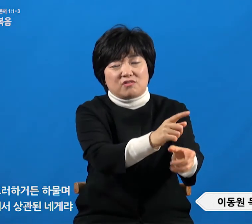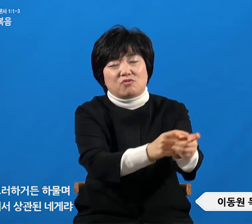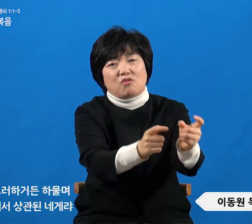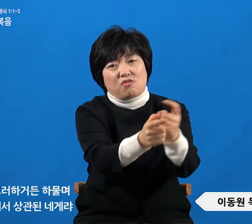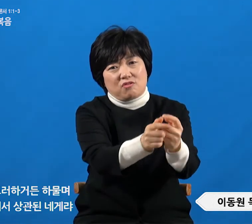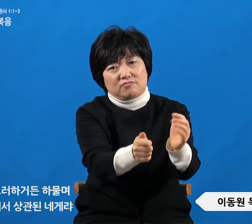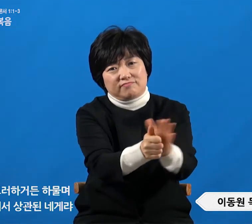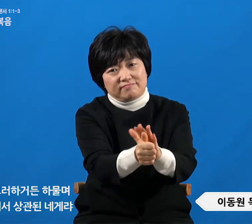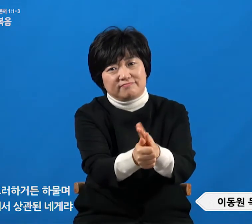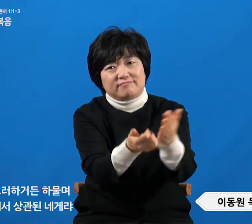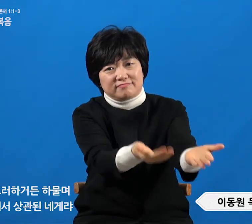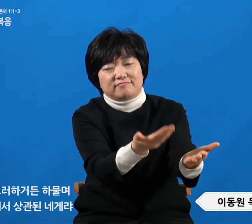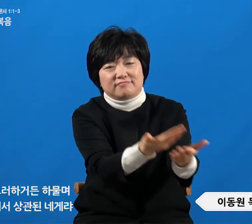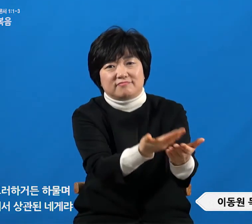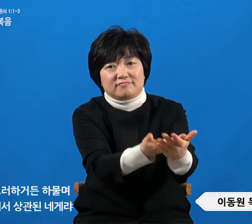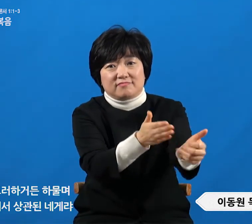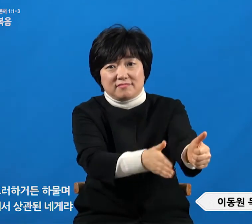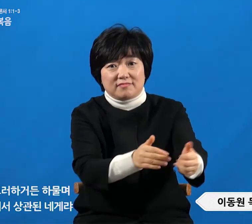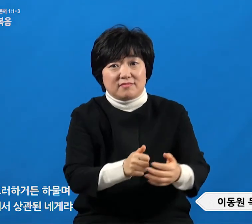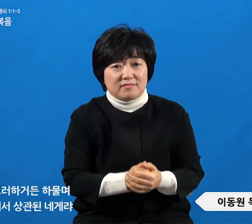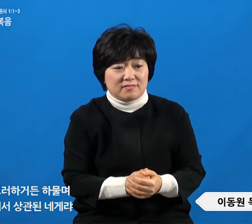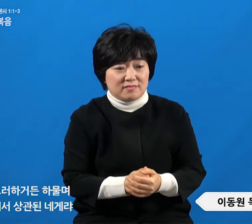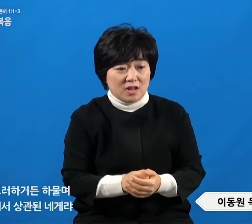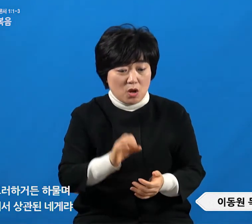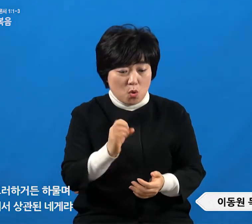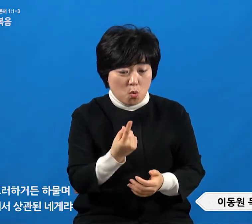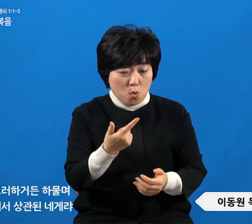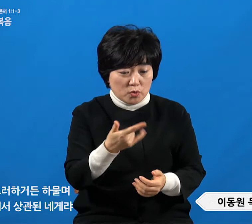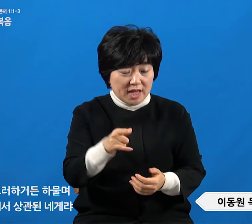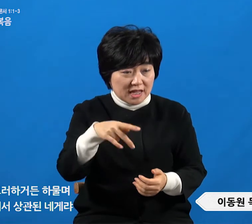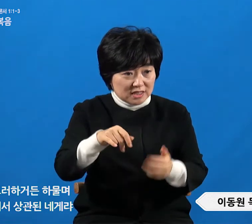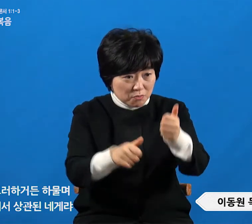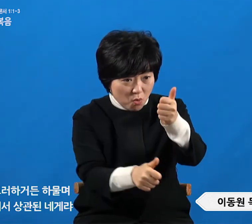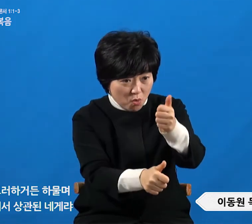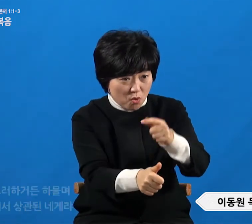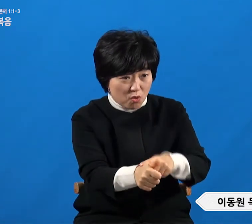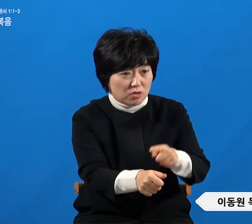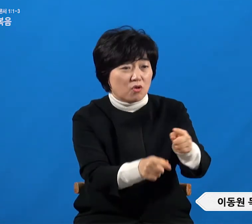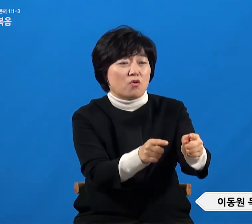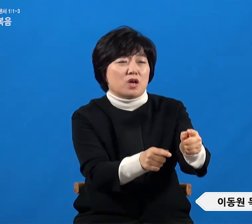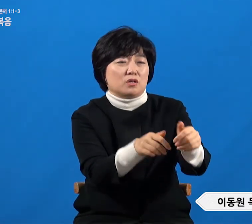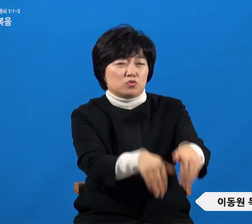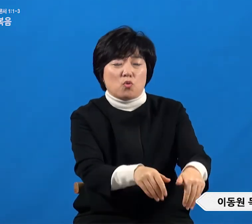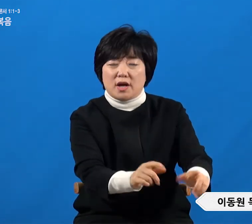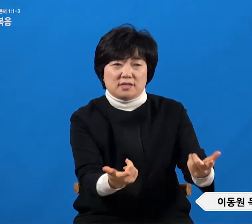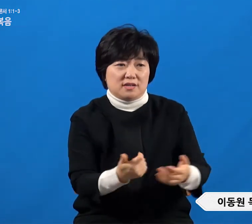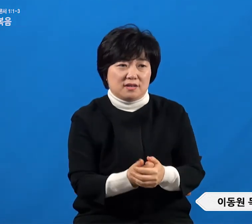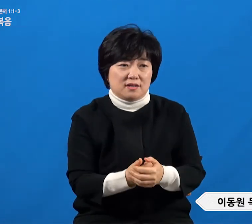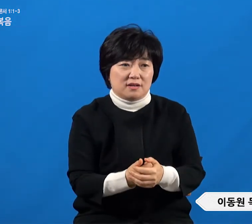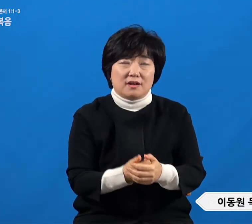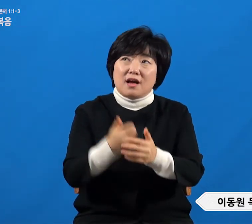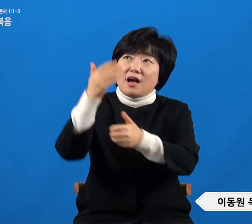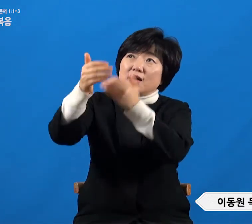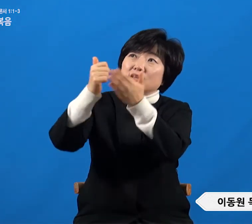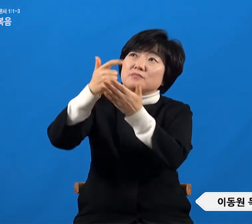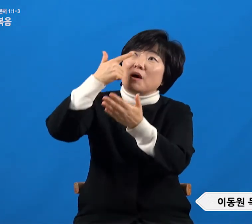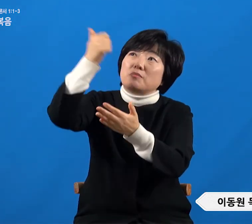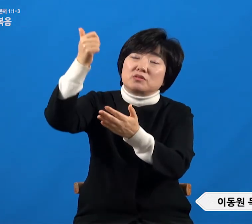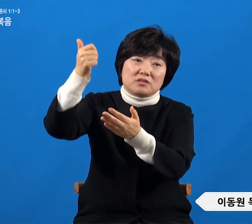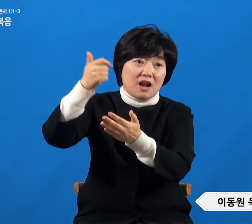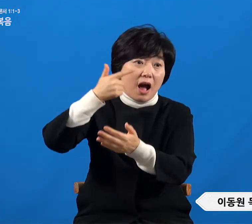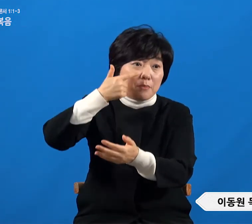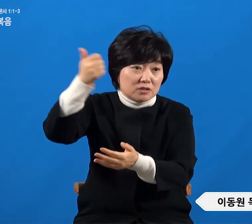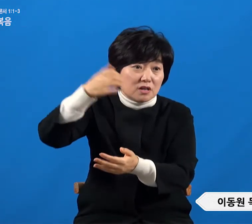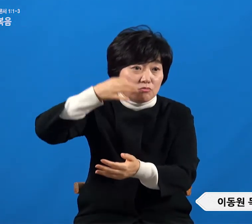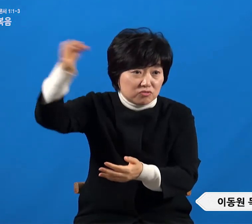이제 오네시모는 더 이상 너의 종이 아니다. 예수 믿었다. 하나님을 아버지라고 부른다. 너도 기도할 때